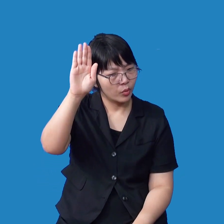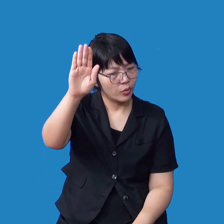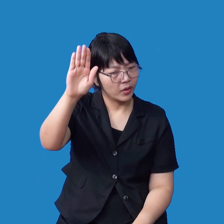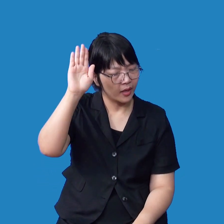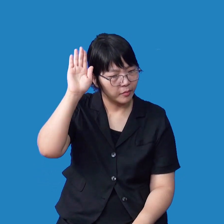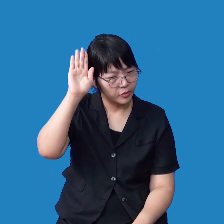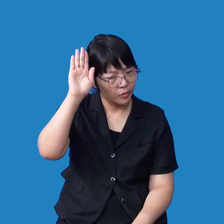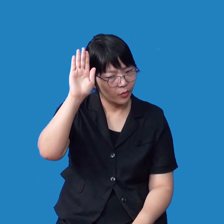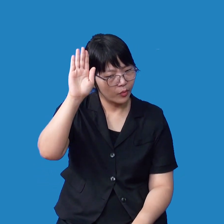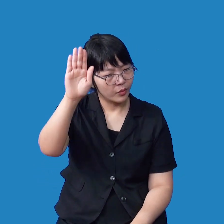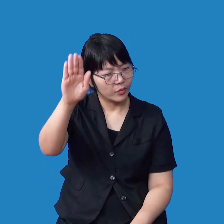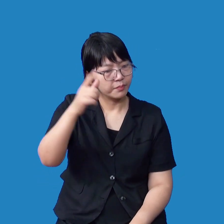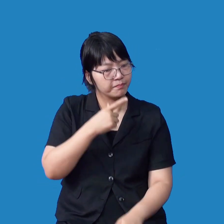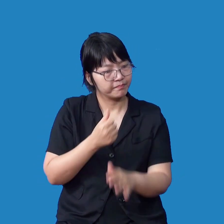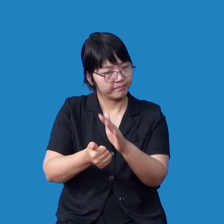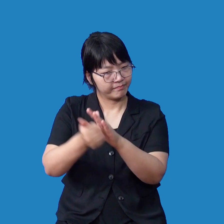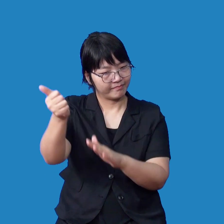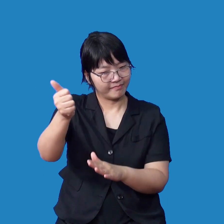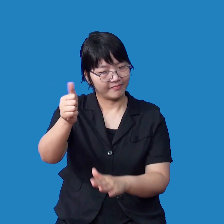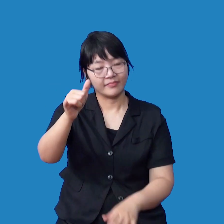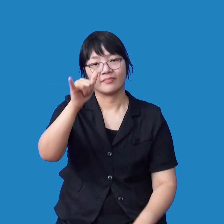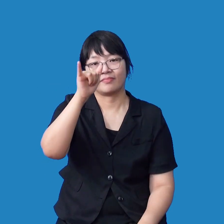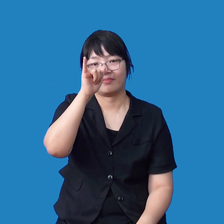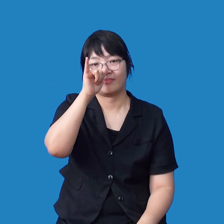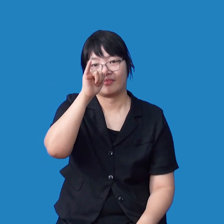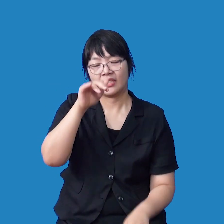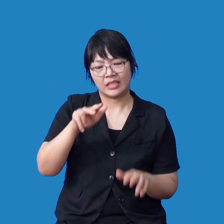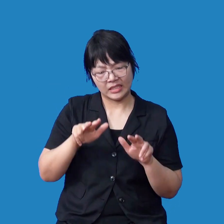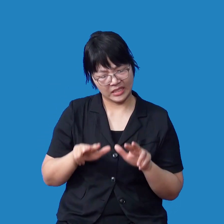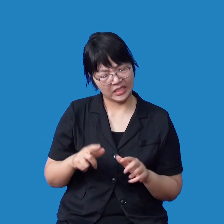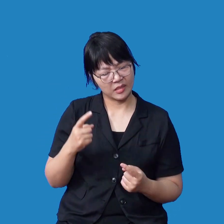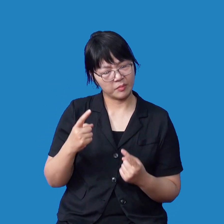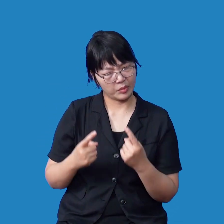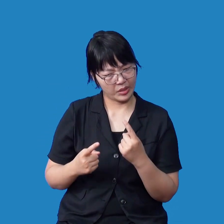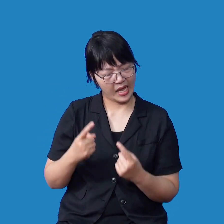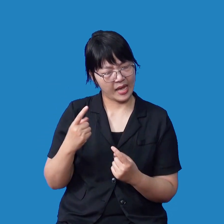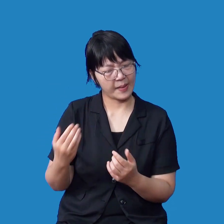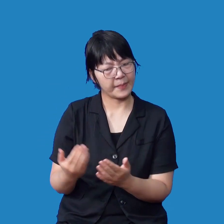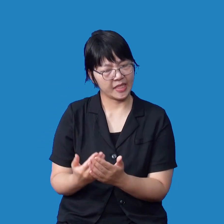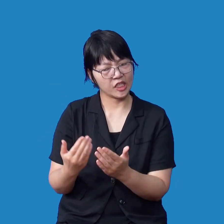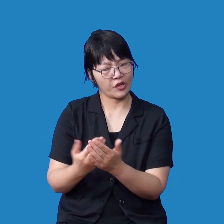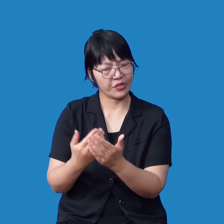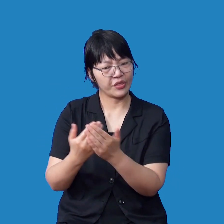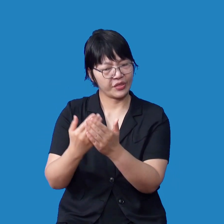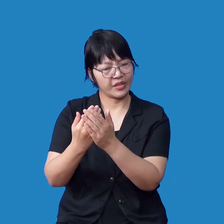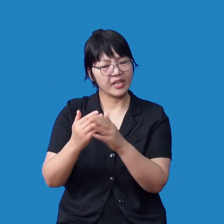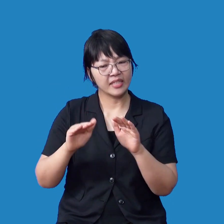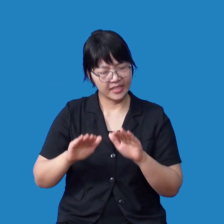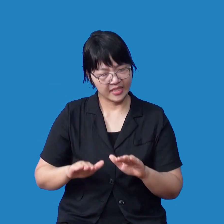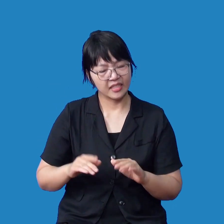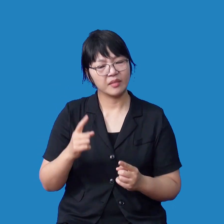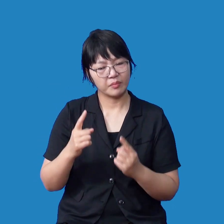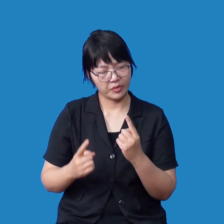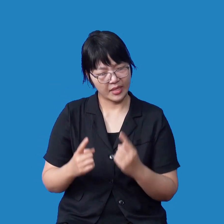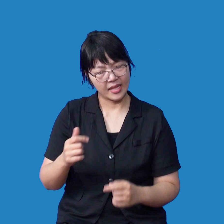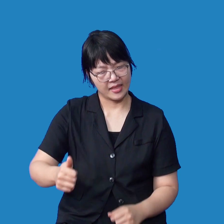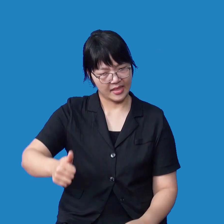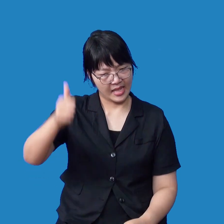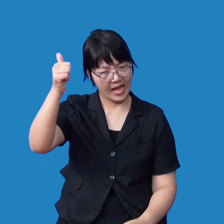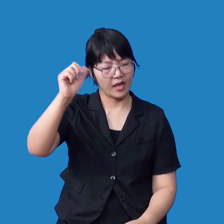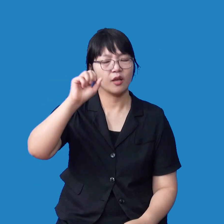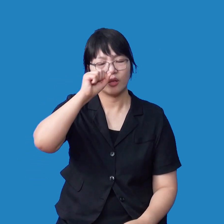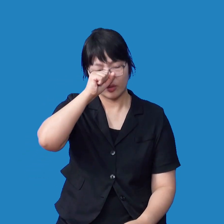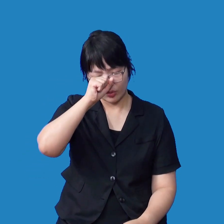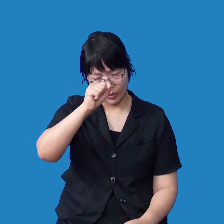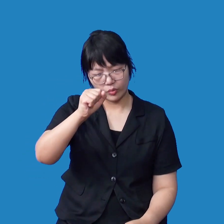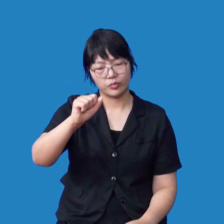있습니다. 자, 지금보다는 훨씬 나은 세상이 우리를 기다리고 있다고